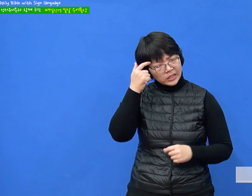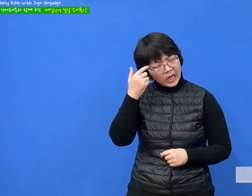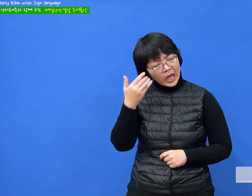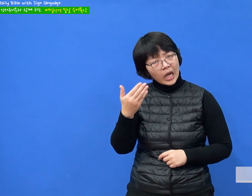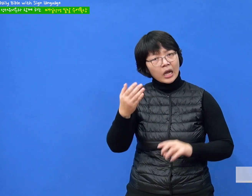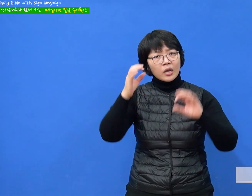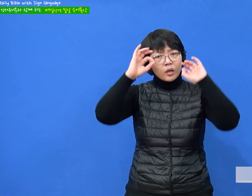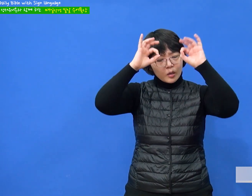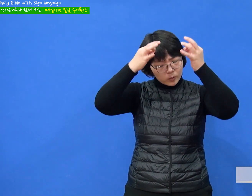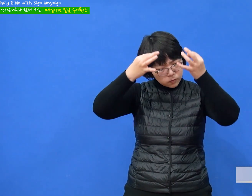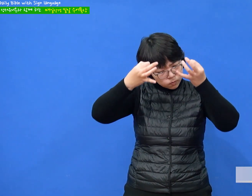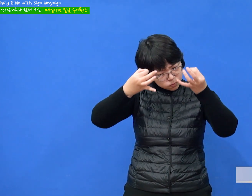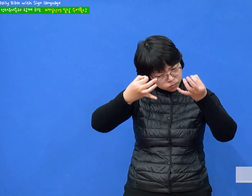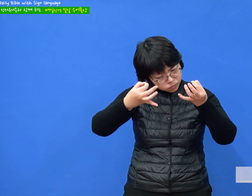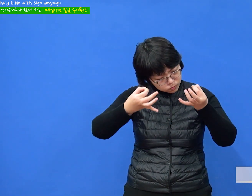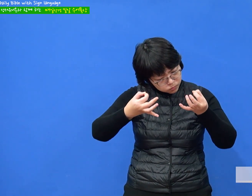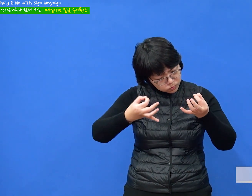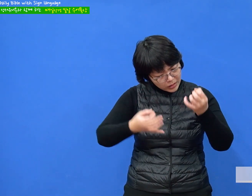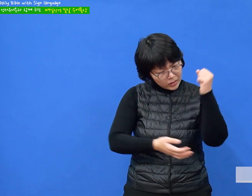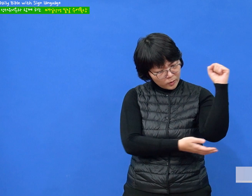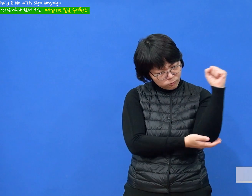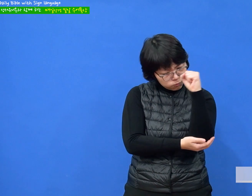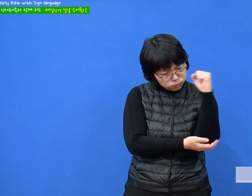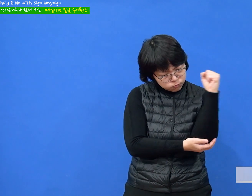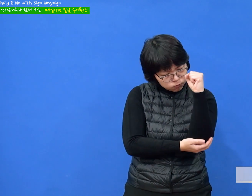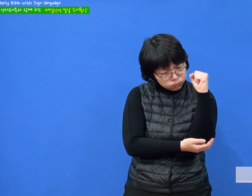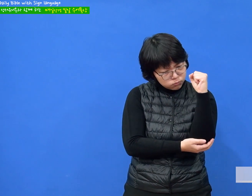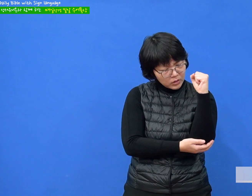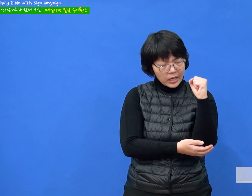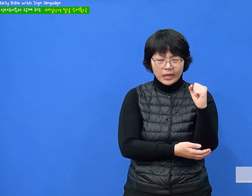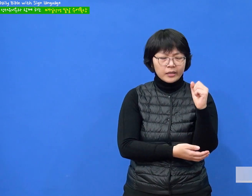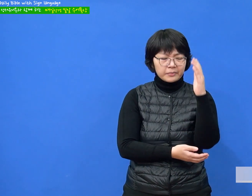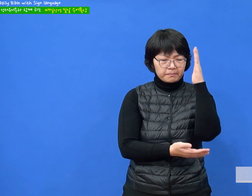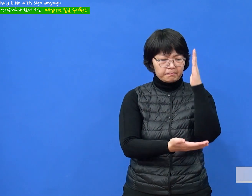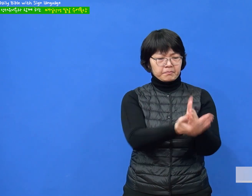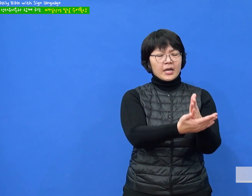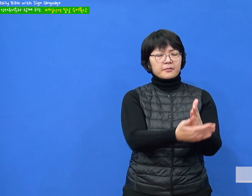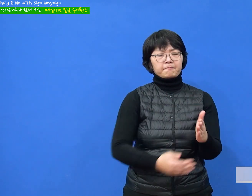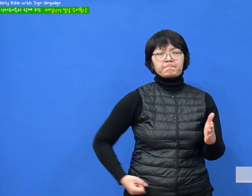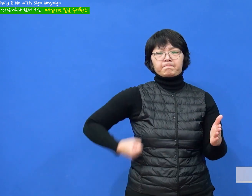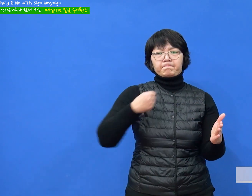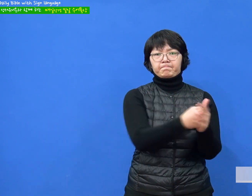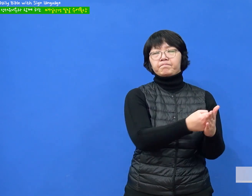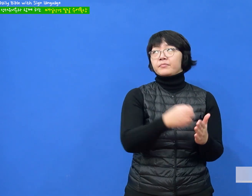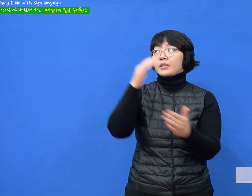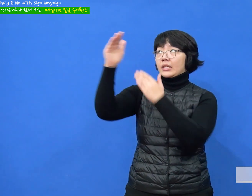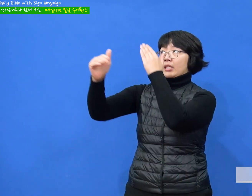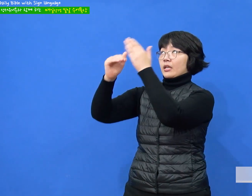있다면 더 이상 미혹의 영에 흔들리지 않고 하나님께